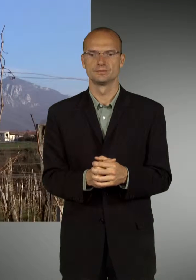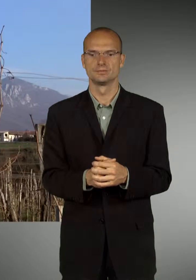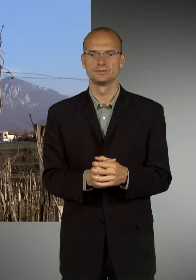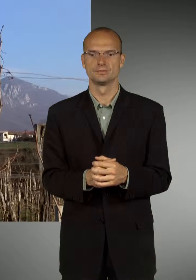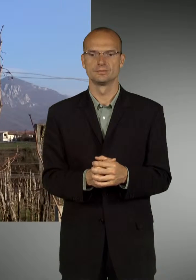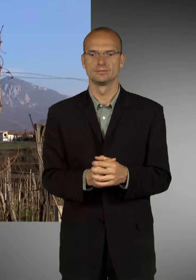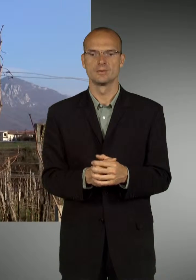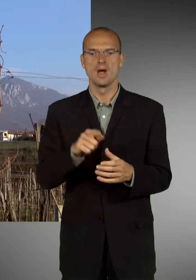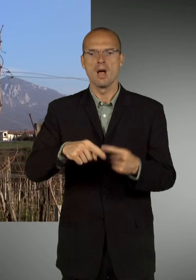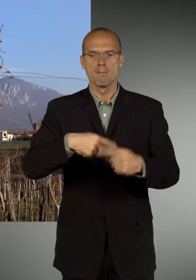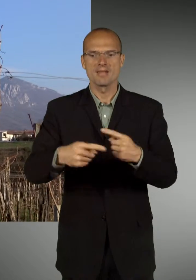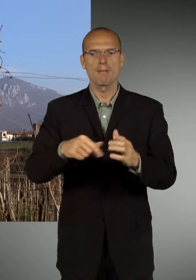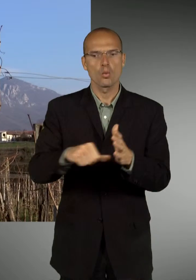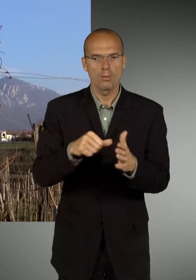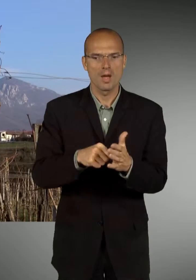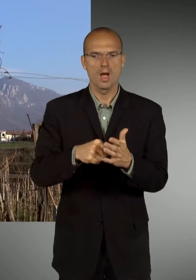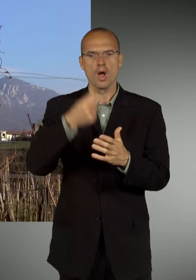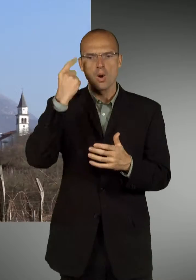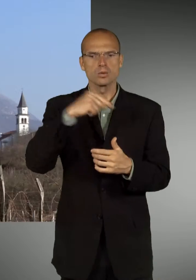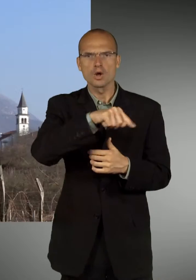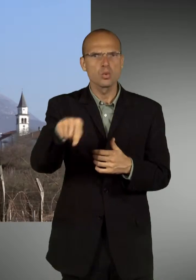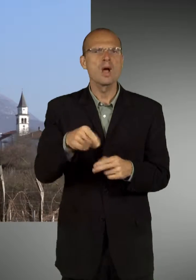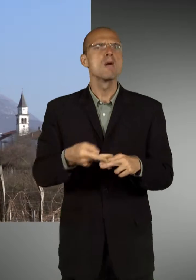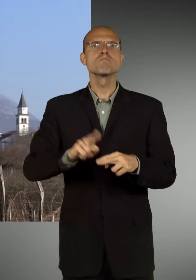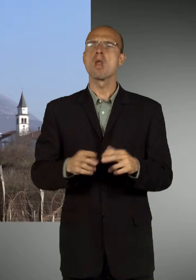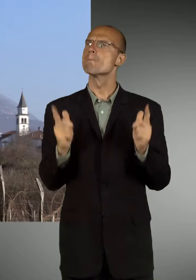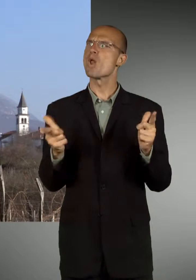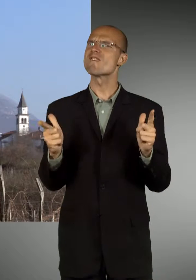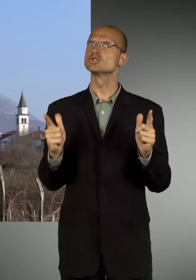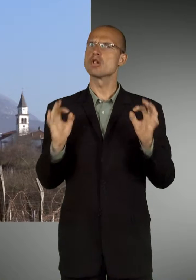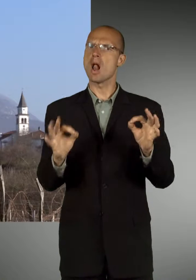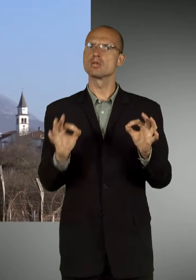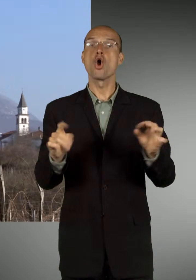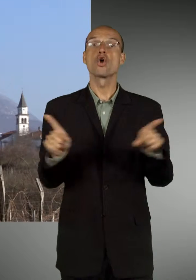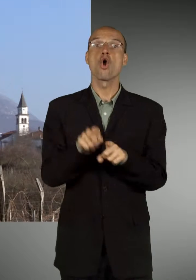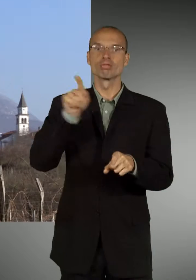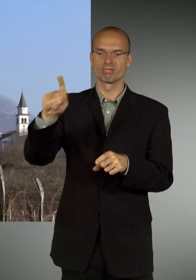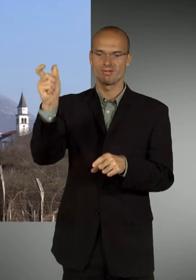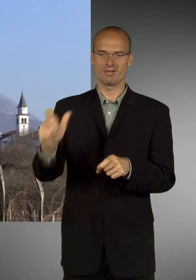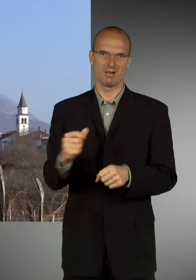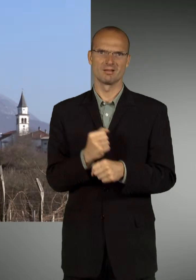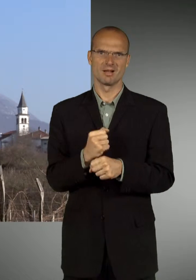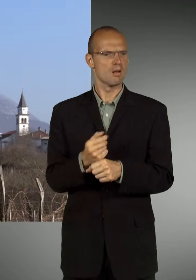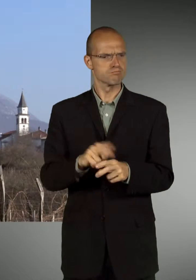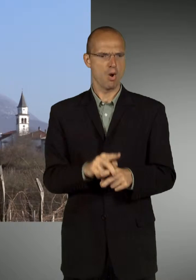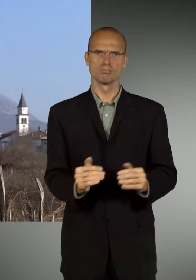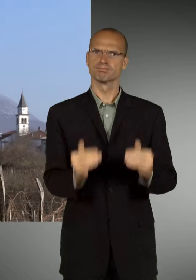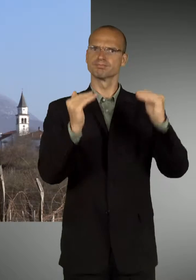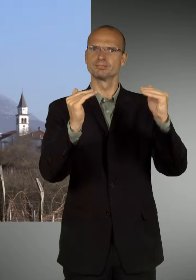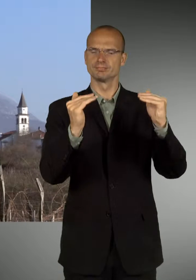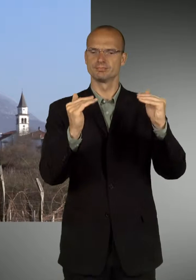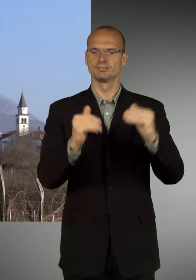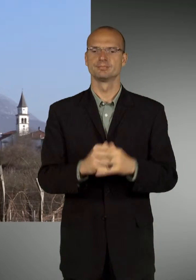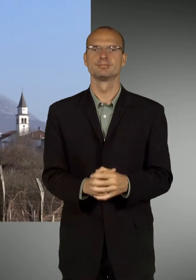dell'automobile al cambio delle gomme, le faccio in Slovenia perché trovo veramente molta più professionalità che